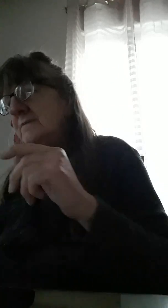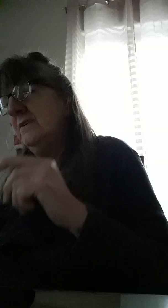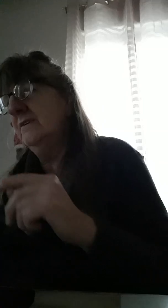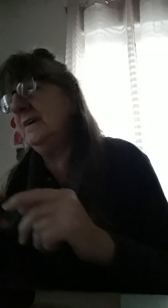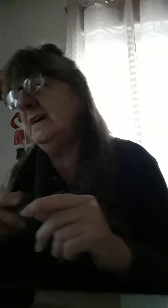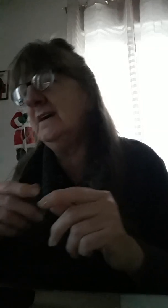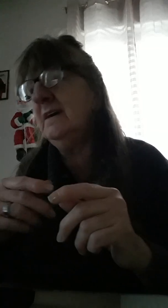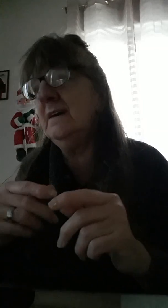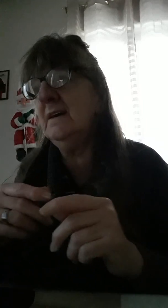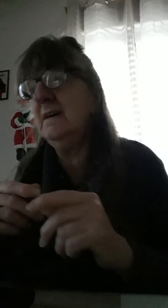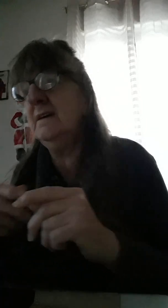pour lui,